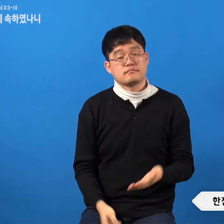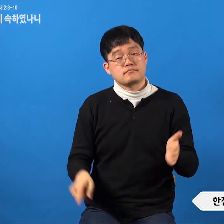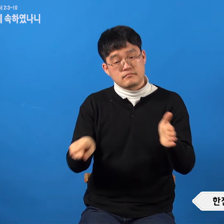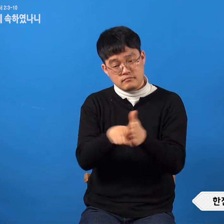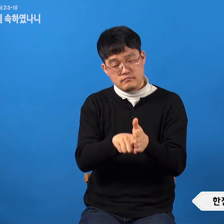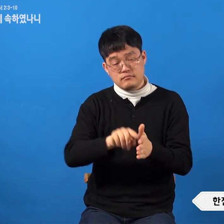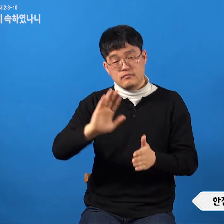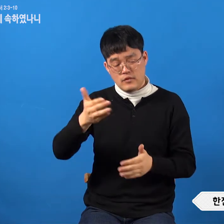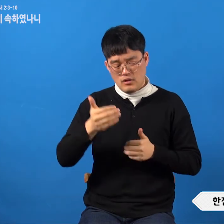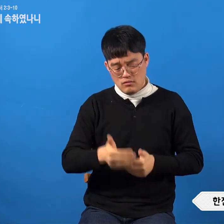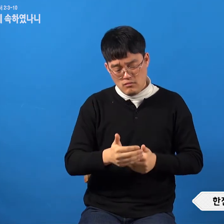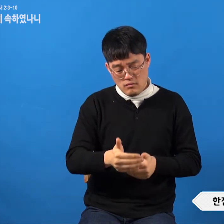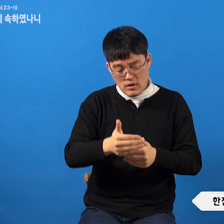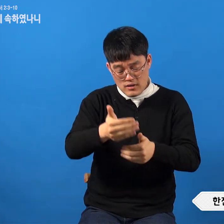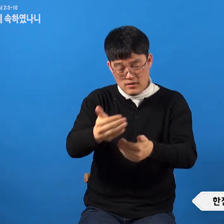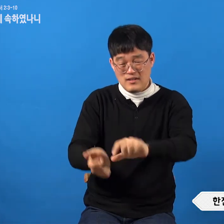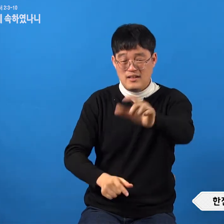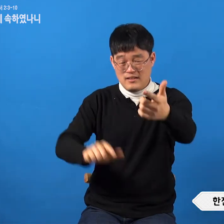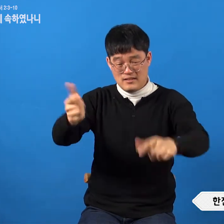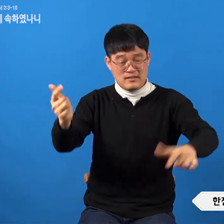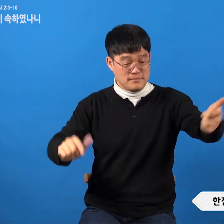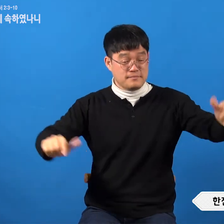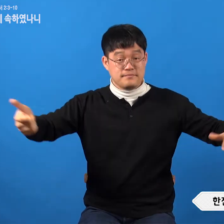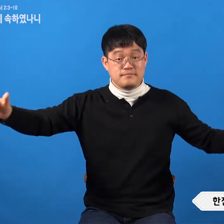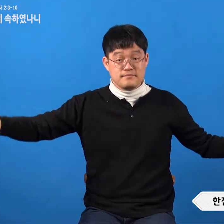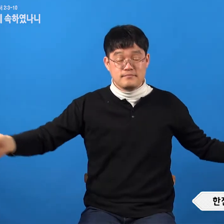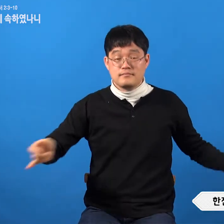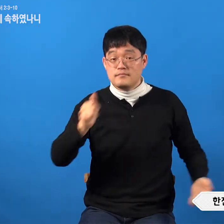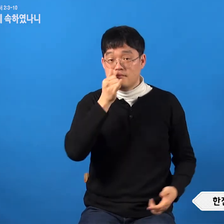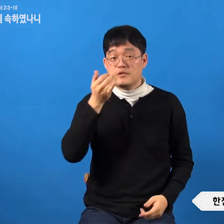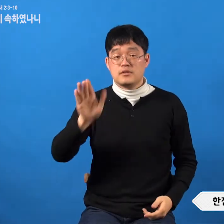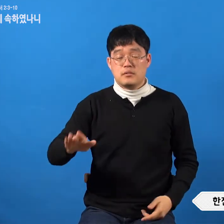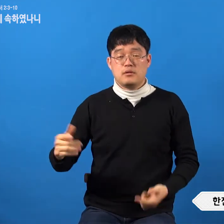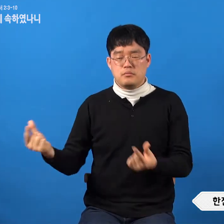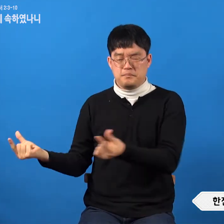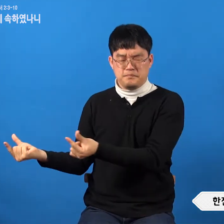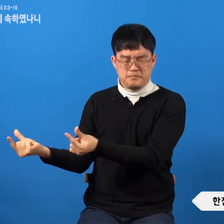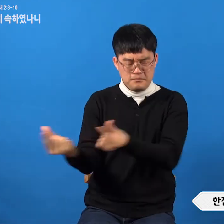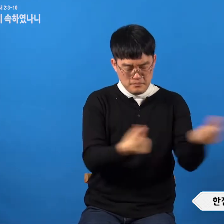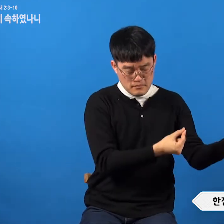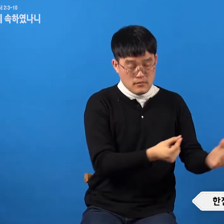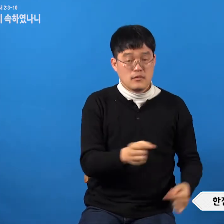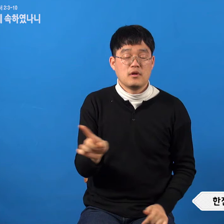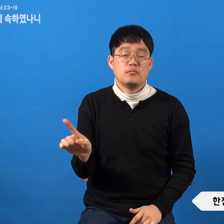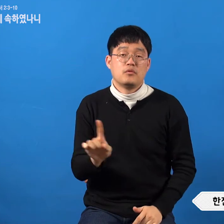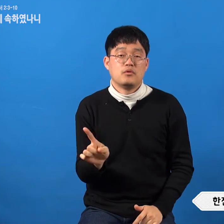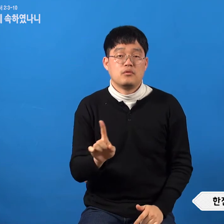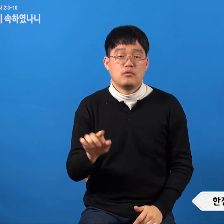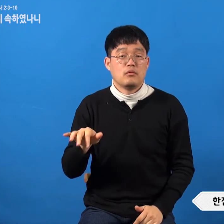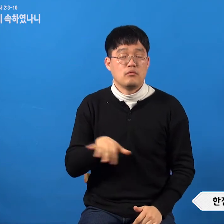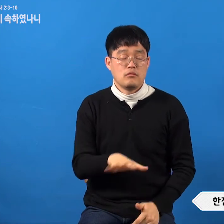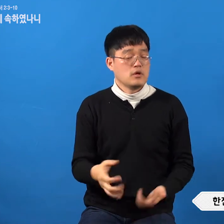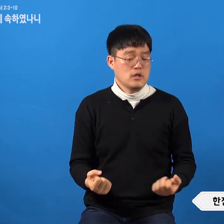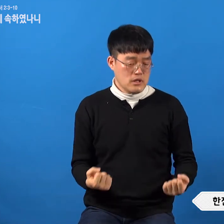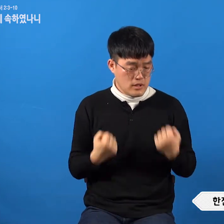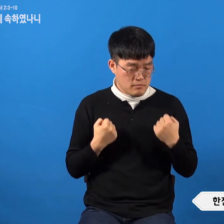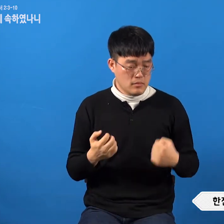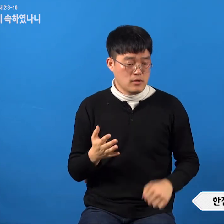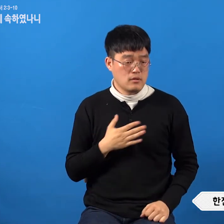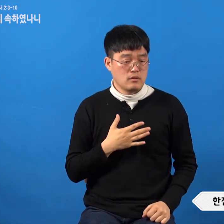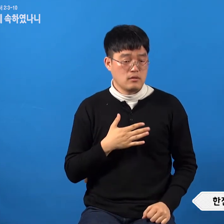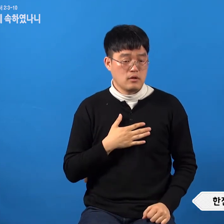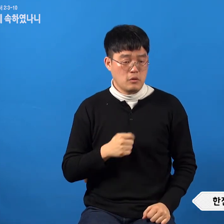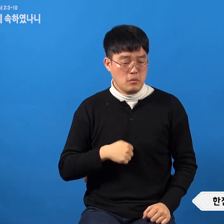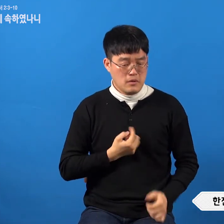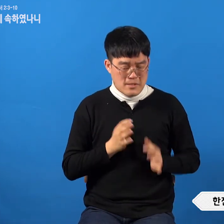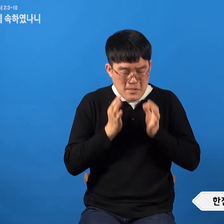된 과정은 다 다양하지만은 공통점이 하나 있습니다. 우리 힘으로 믿은 것이 아니라는 것입니다.